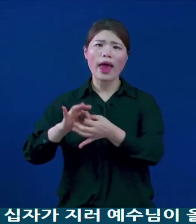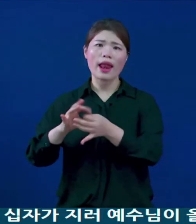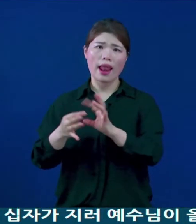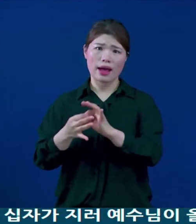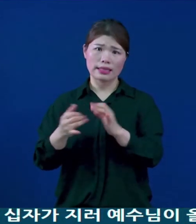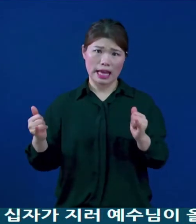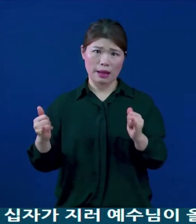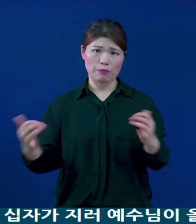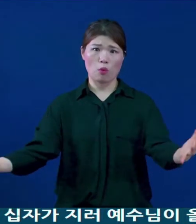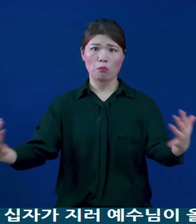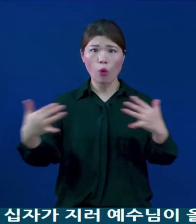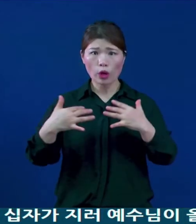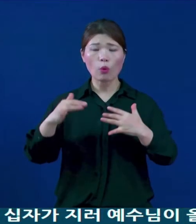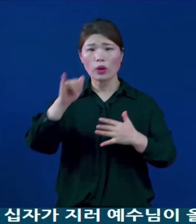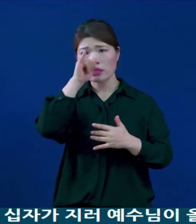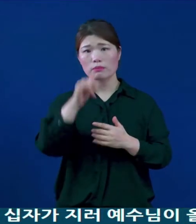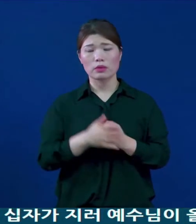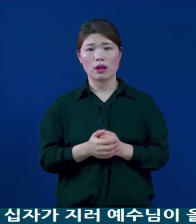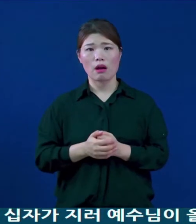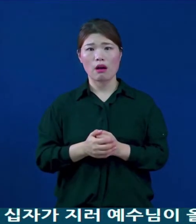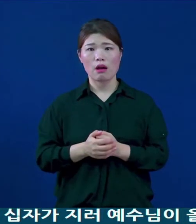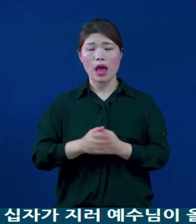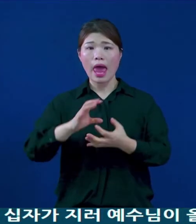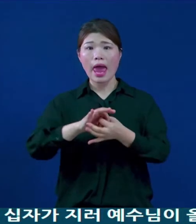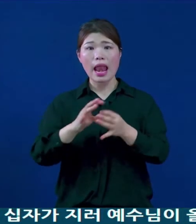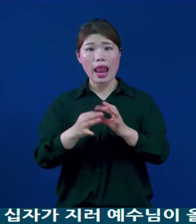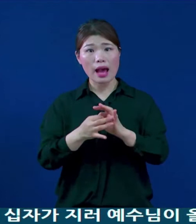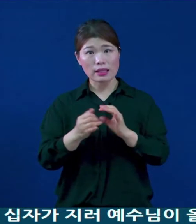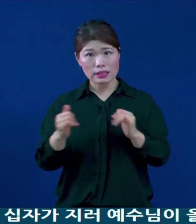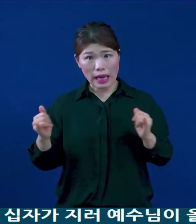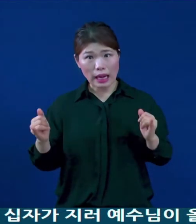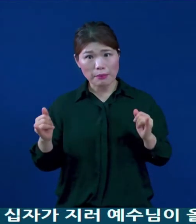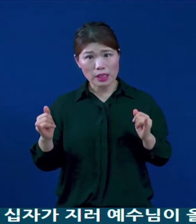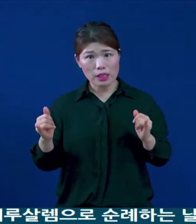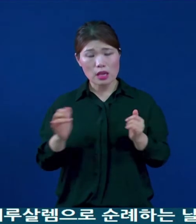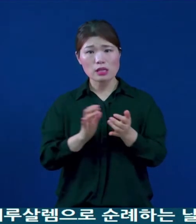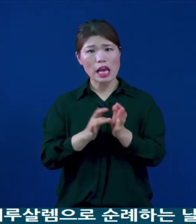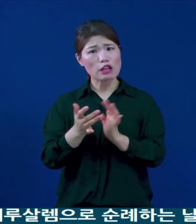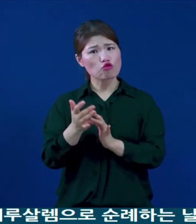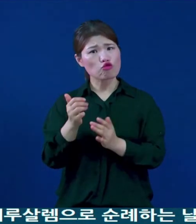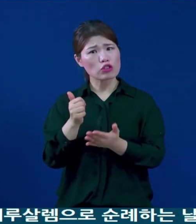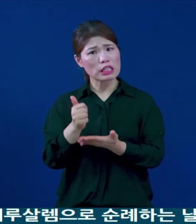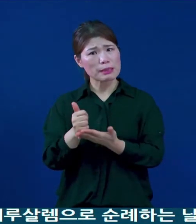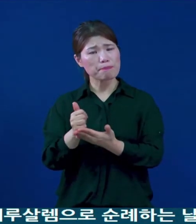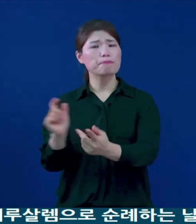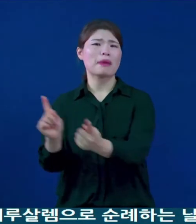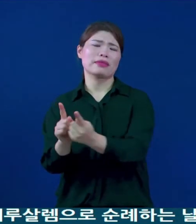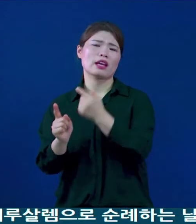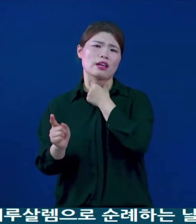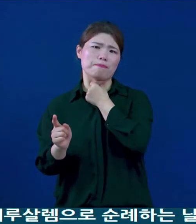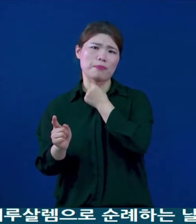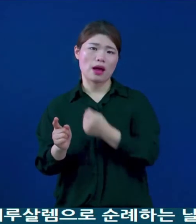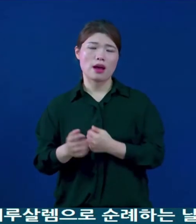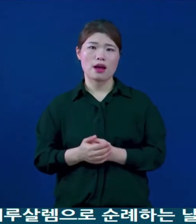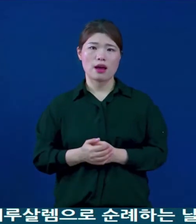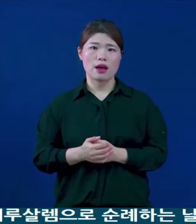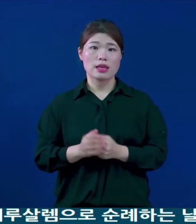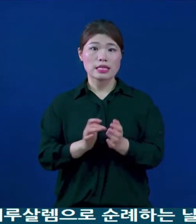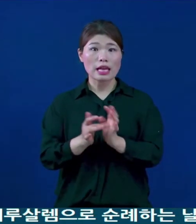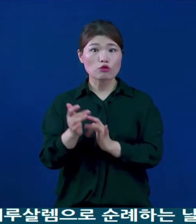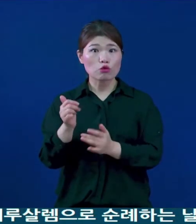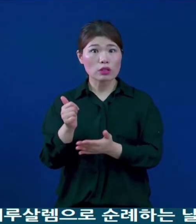사람도 있었다는 겁니다. 이 헬라 사람이 예수님을 만나기를 원한 거죠.